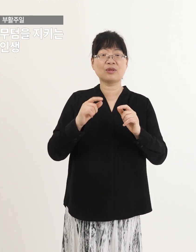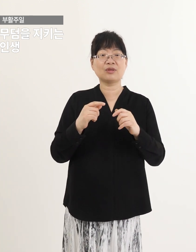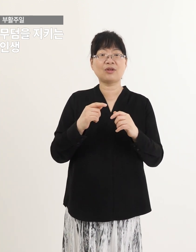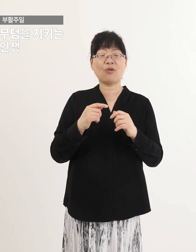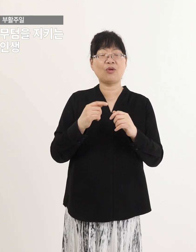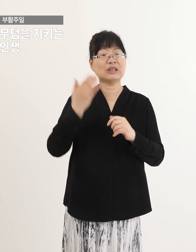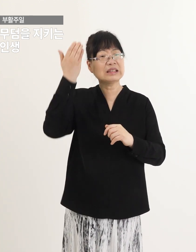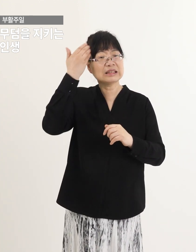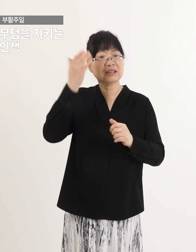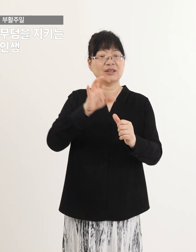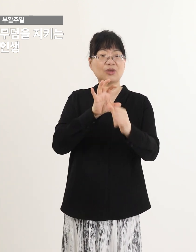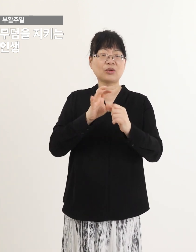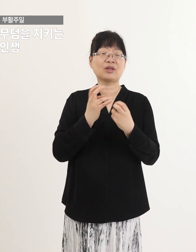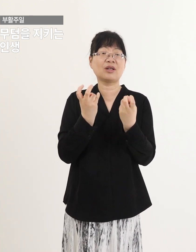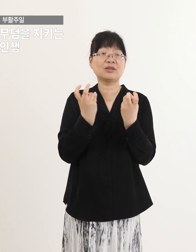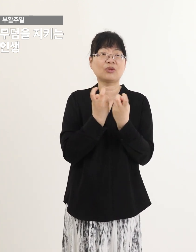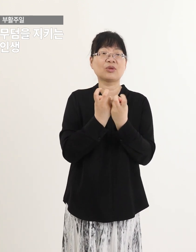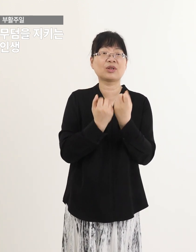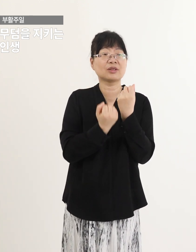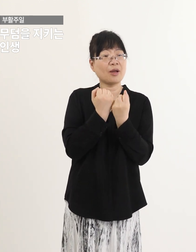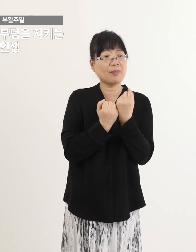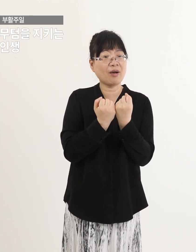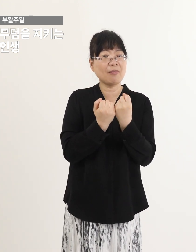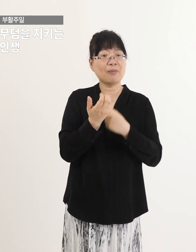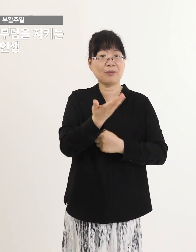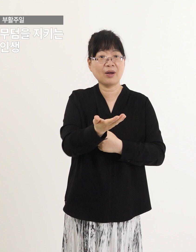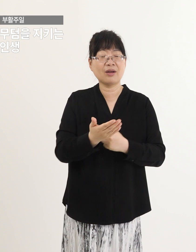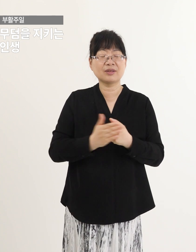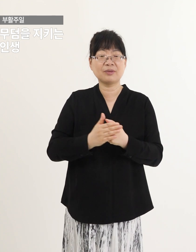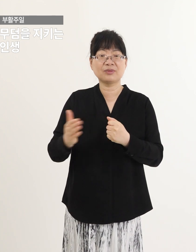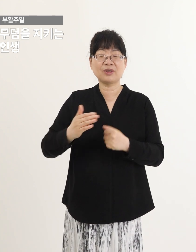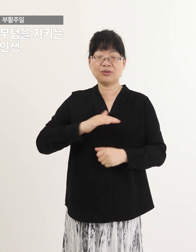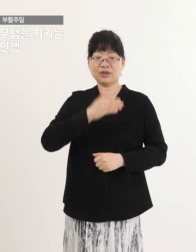그래서 우리 청년들이 청년의 때에